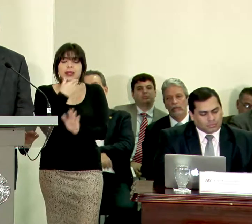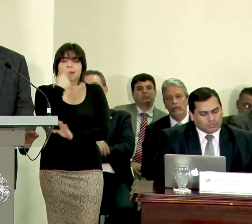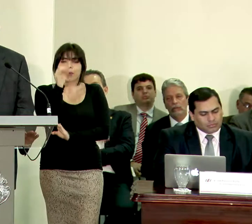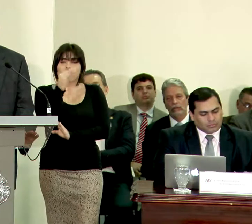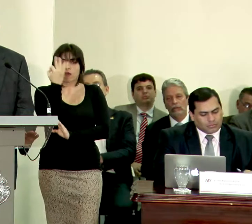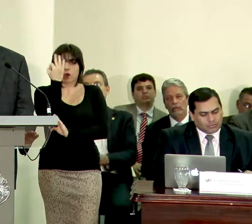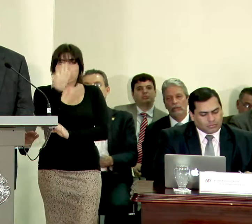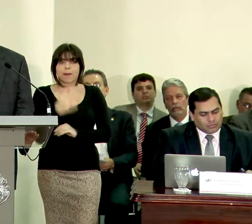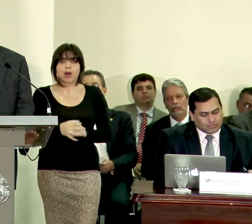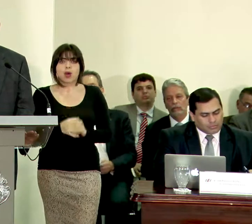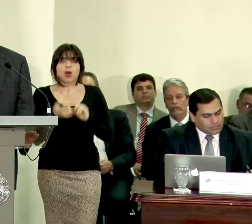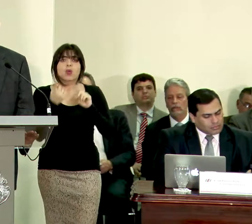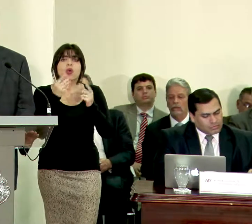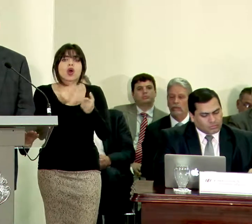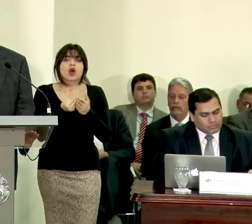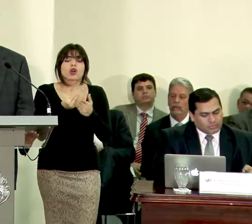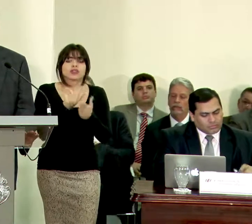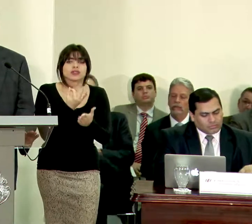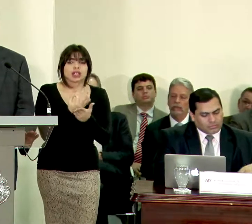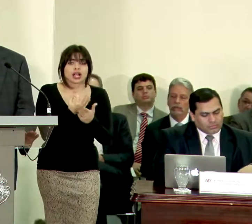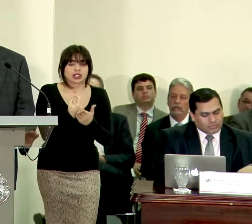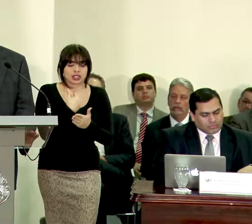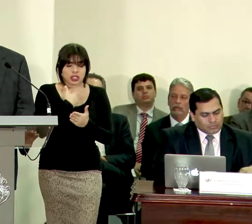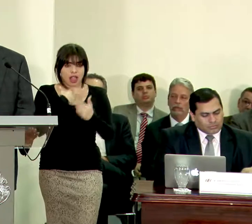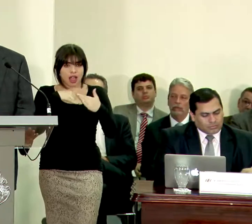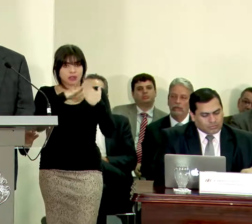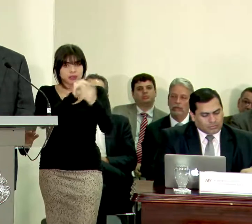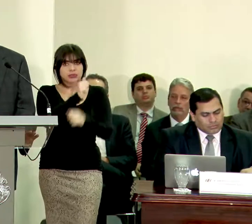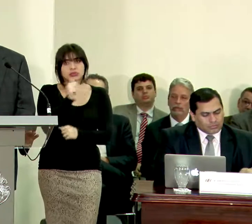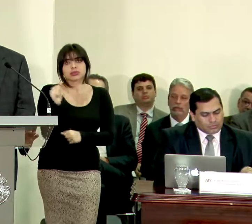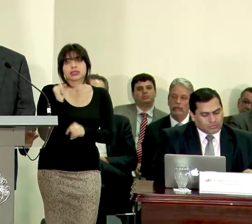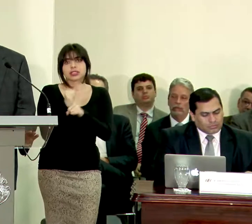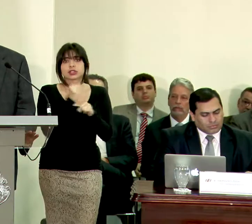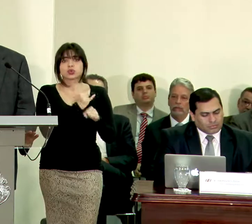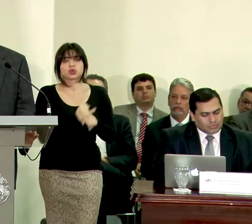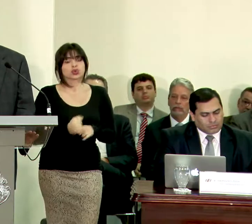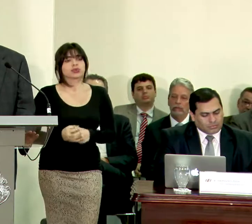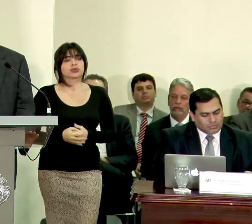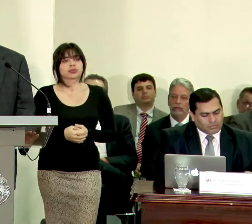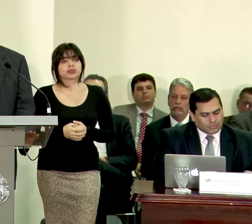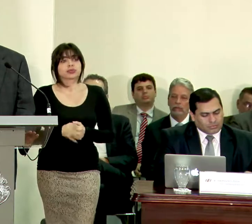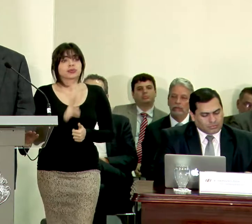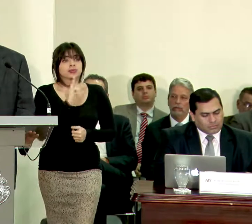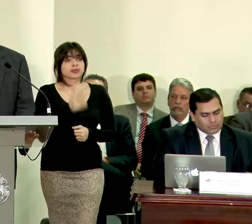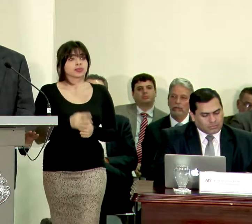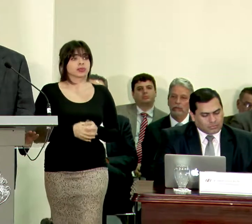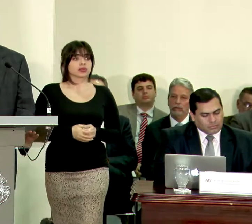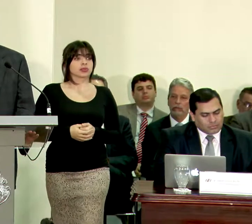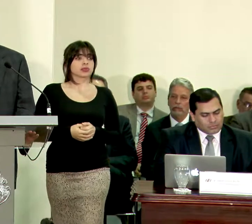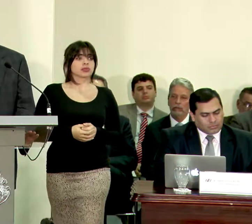manera los costos financieros que enfrentan las instituciones, ¿verdad?